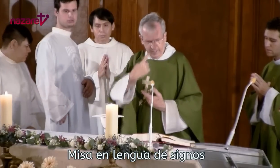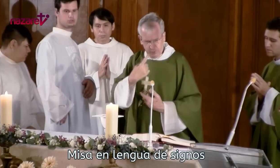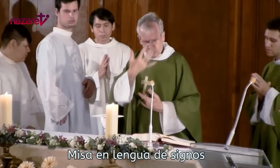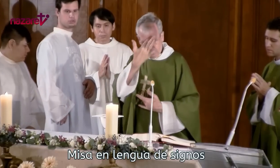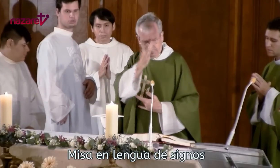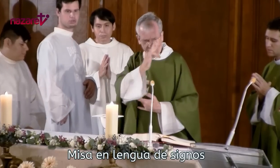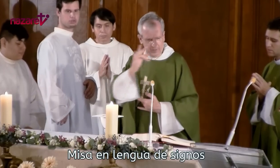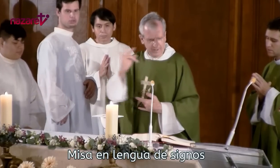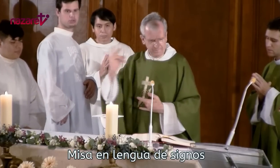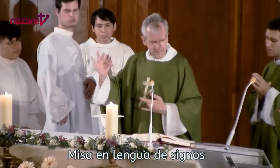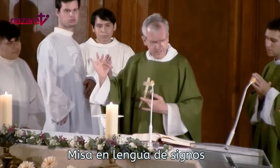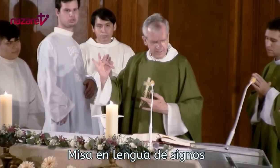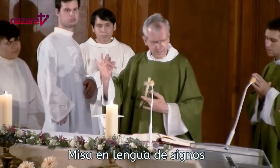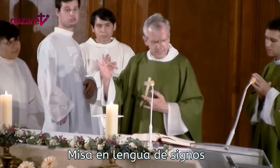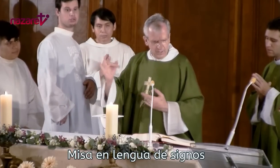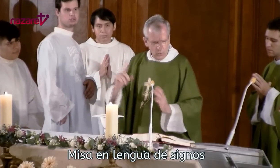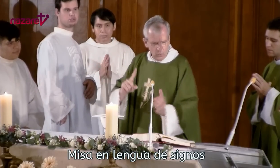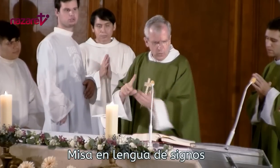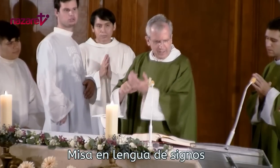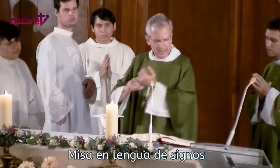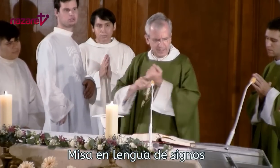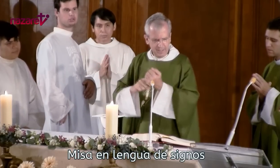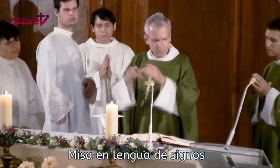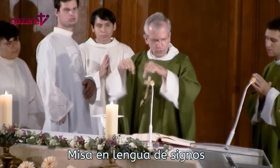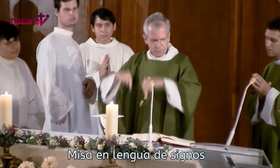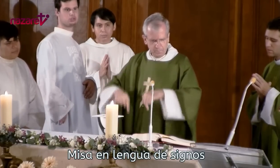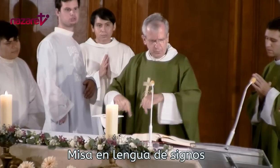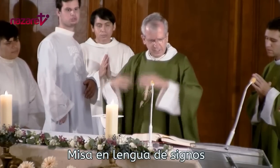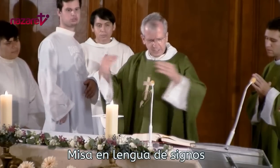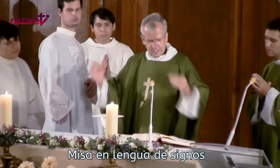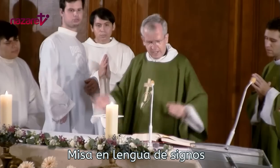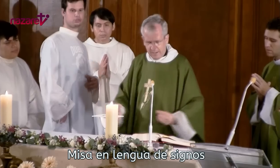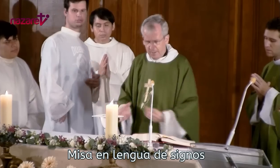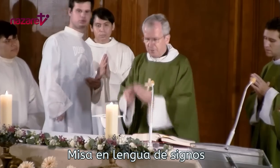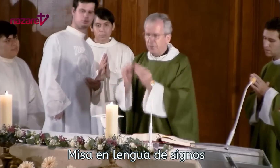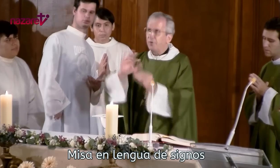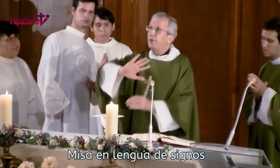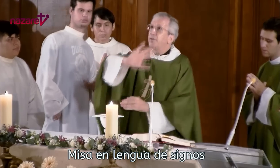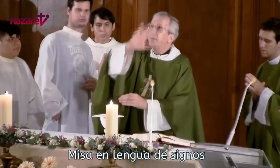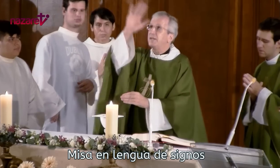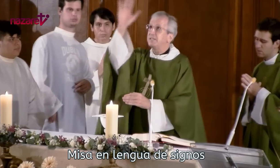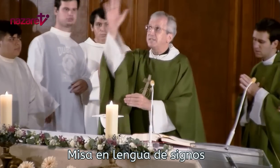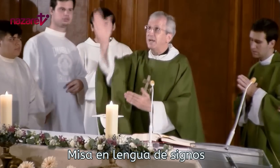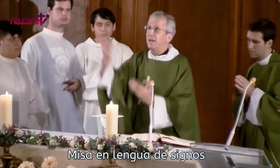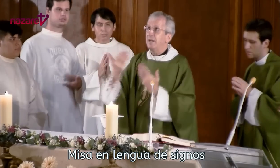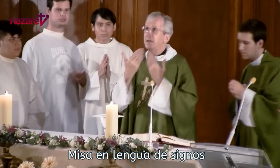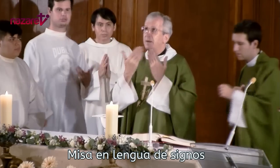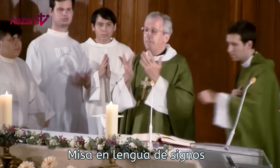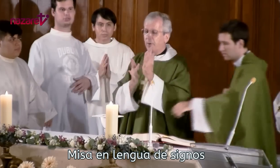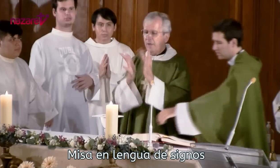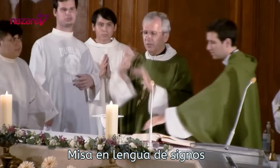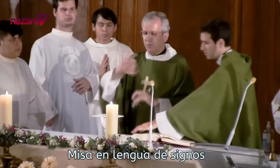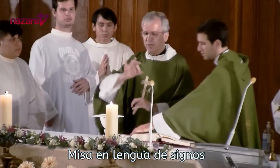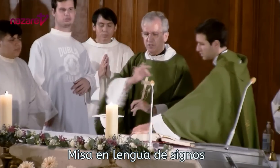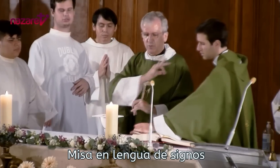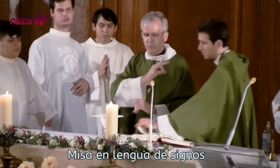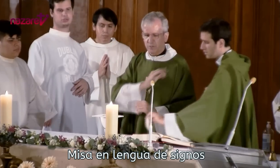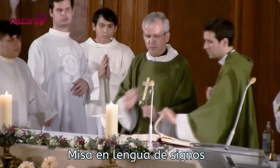creemos por la fe, lo alcancemos por este sacramento celestial. Por Jesucristo nuestro Señor.